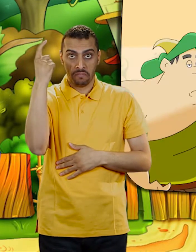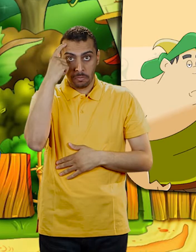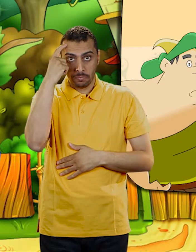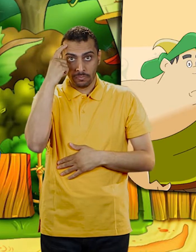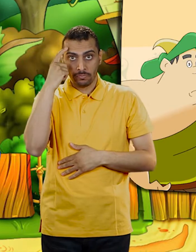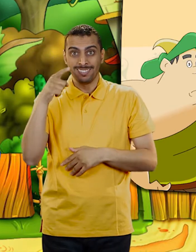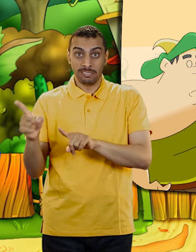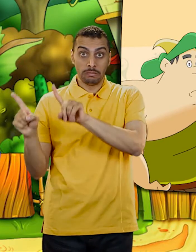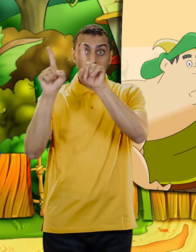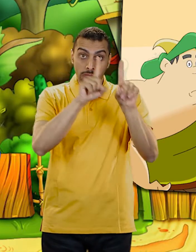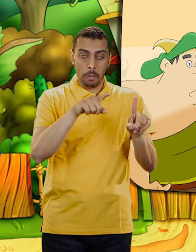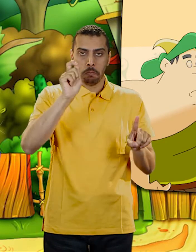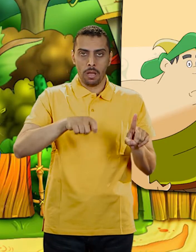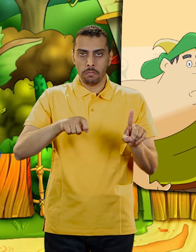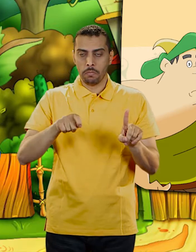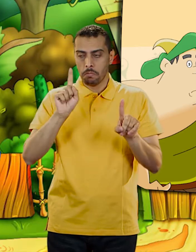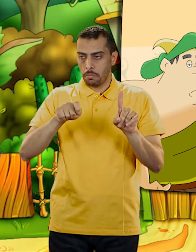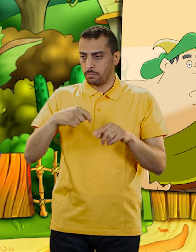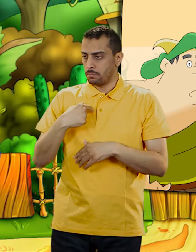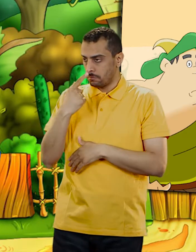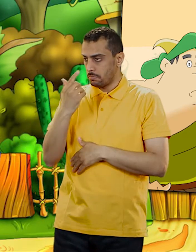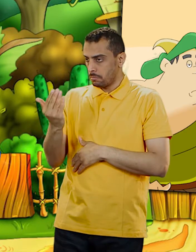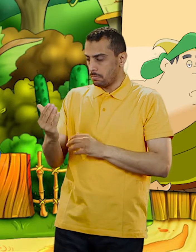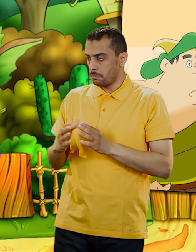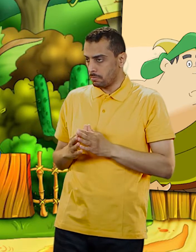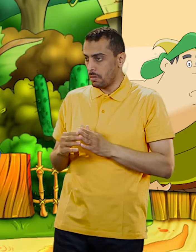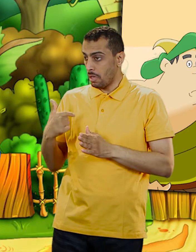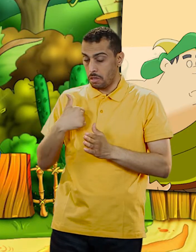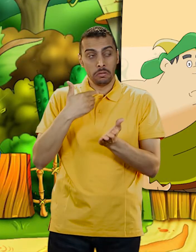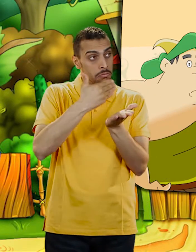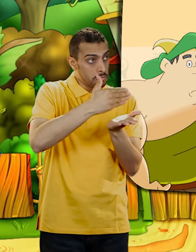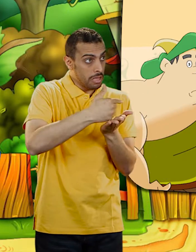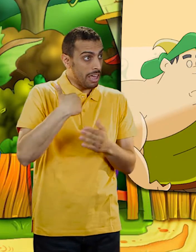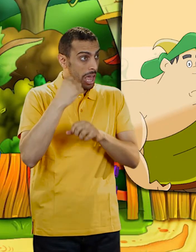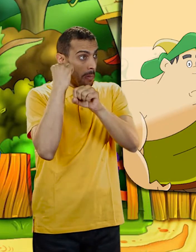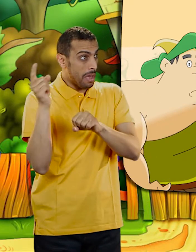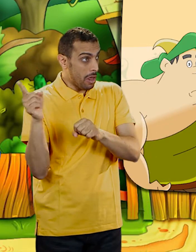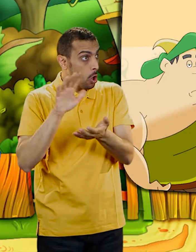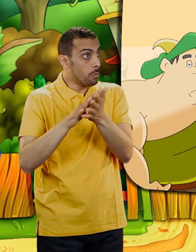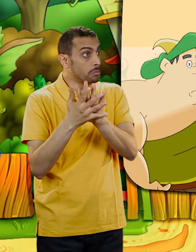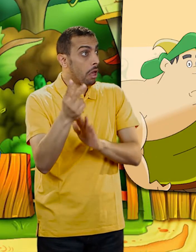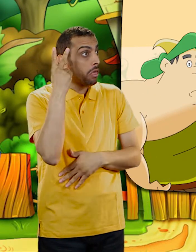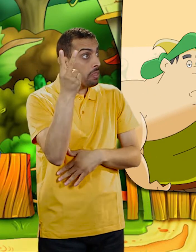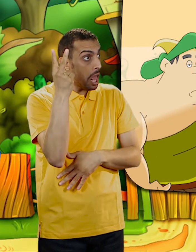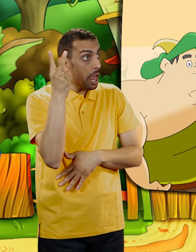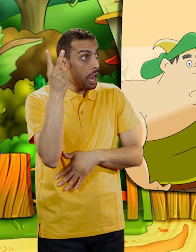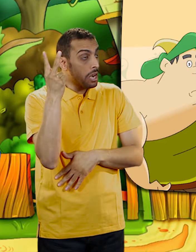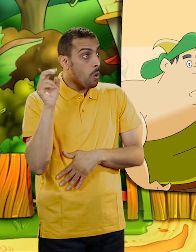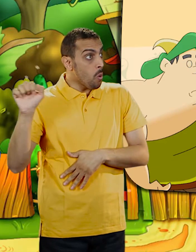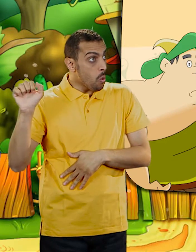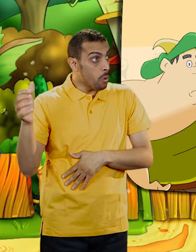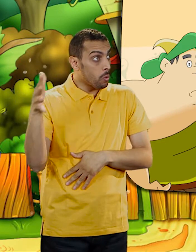سيد القادي إن هذا الحمال أحضر رغيفين كبيرين وأخذ